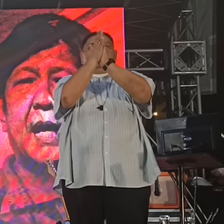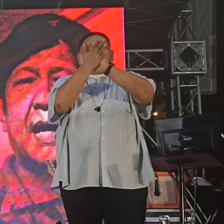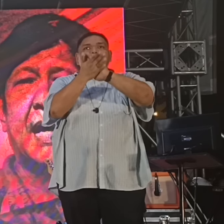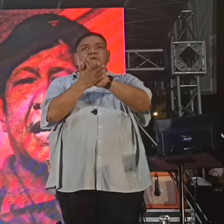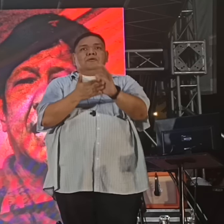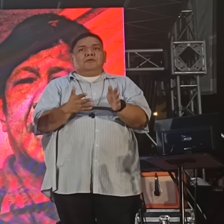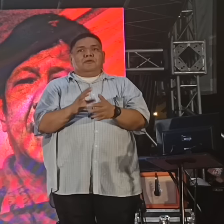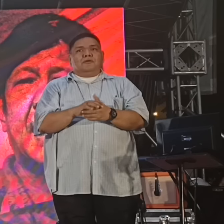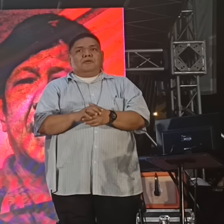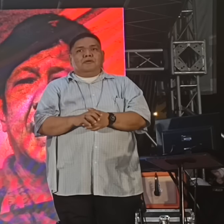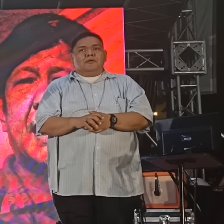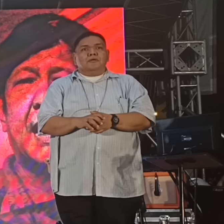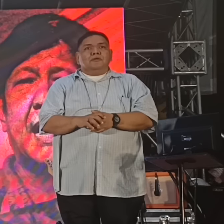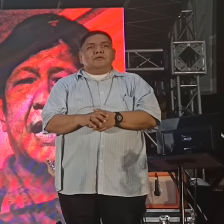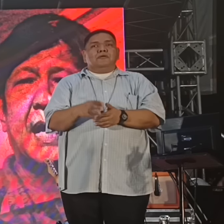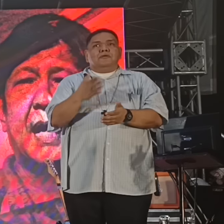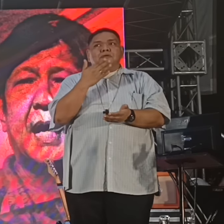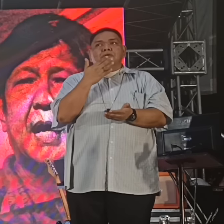kayo,